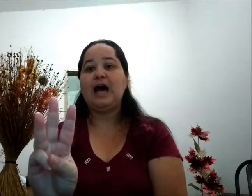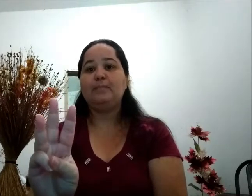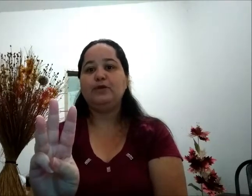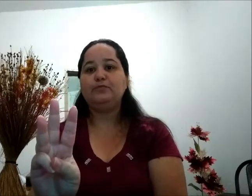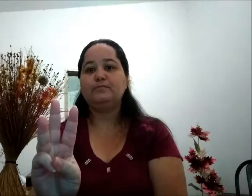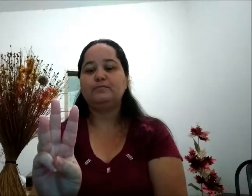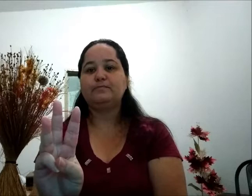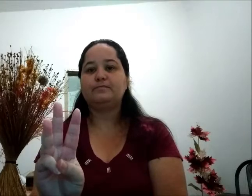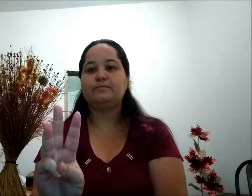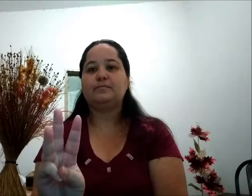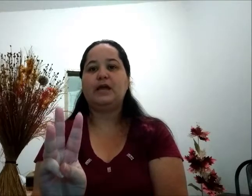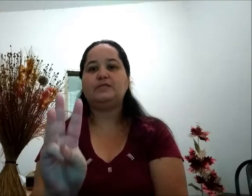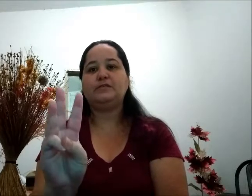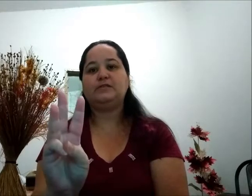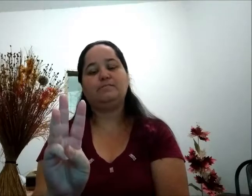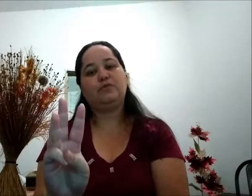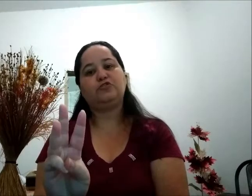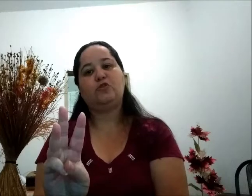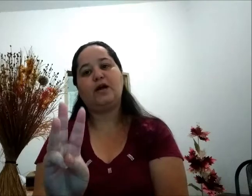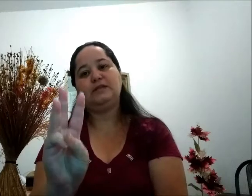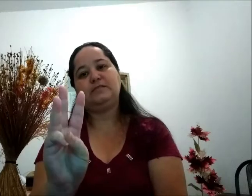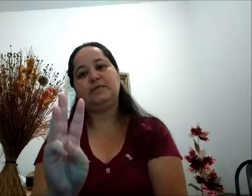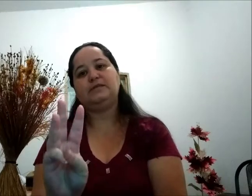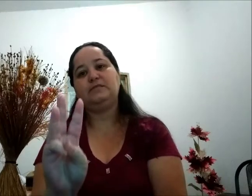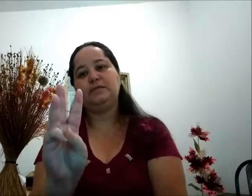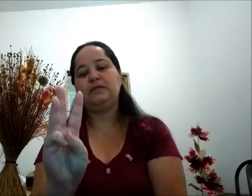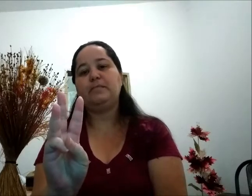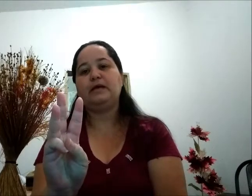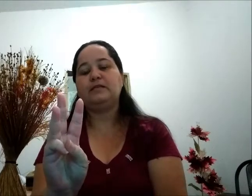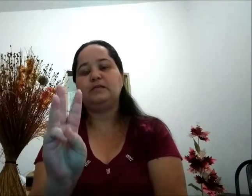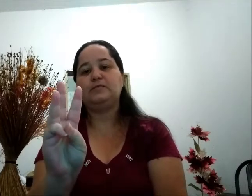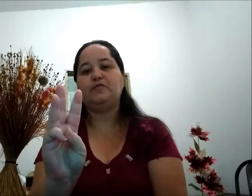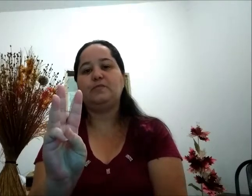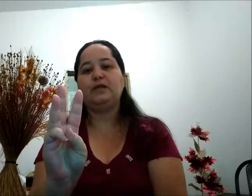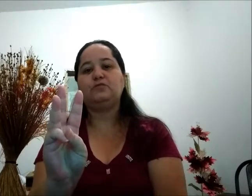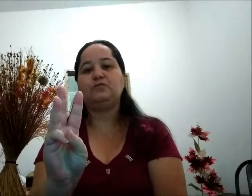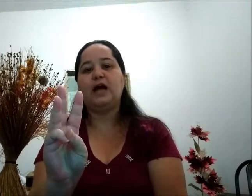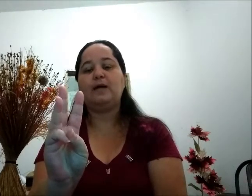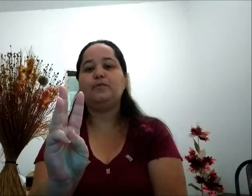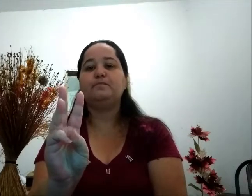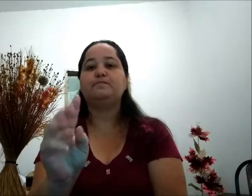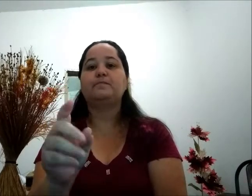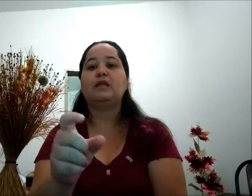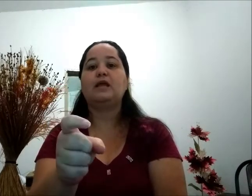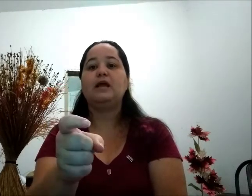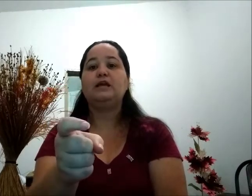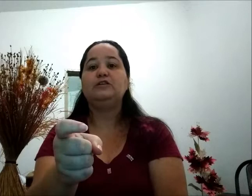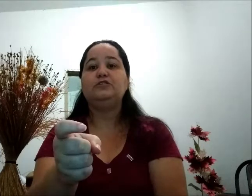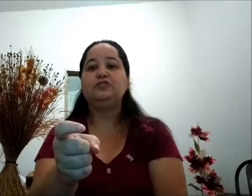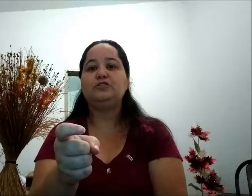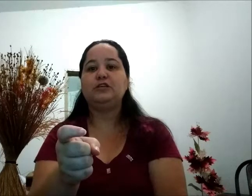W. Né? Às vezes, pode colocar assim para cima também, tem esse movimento no W. X,